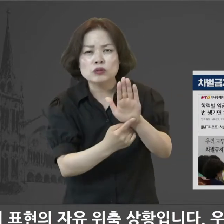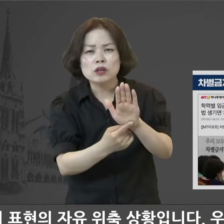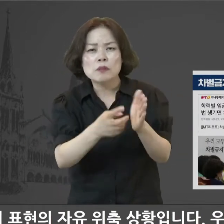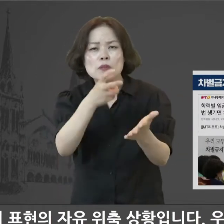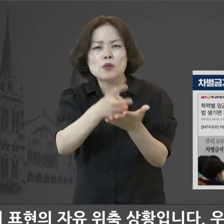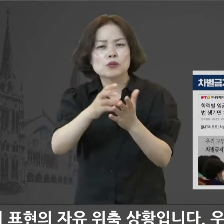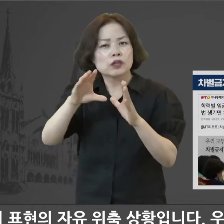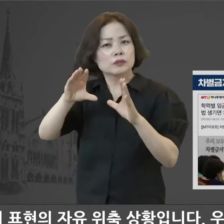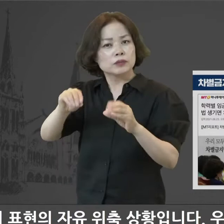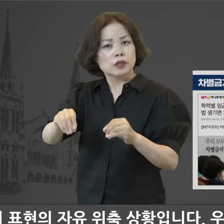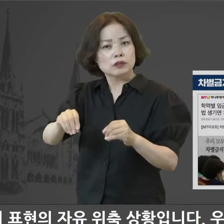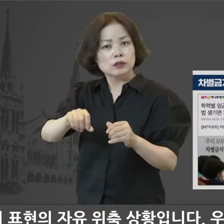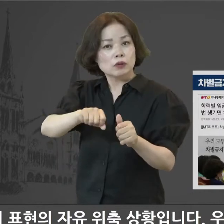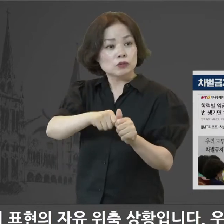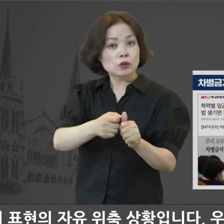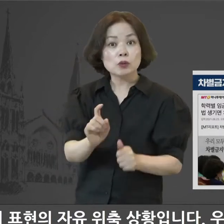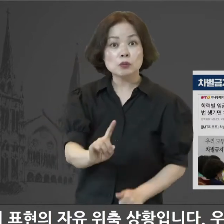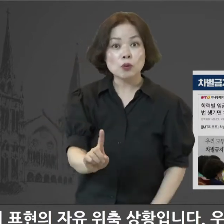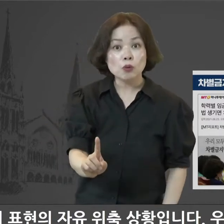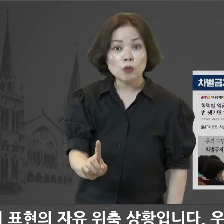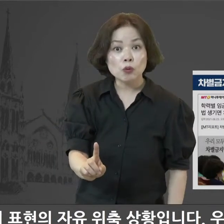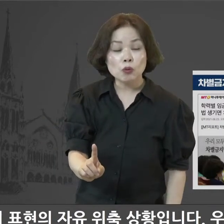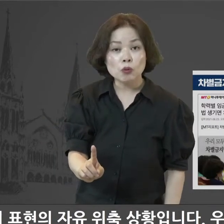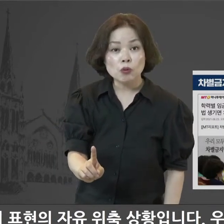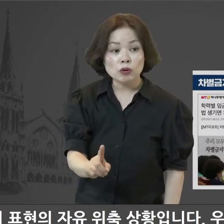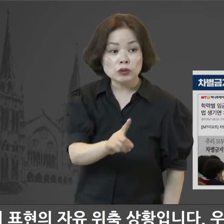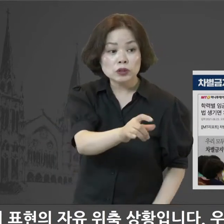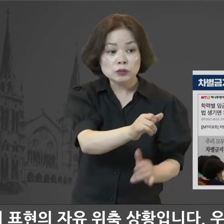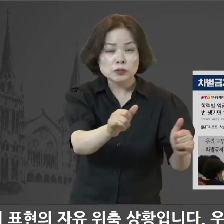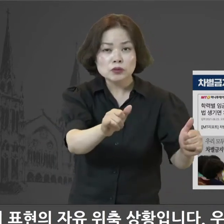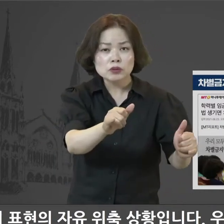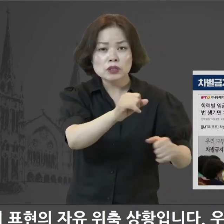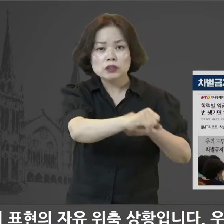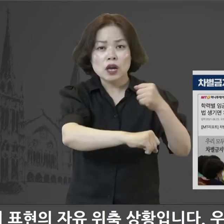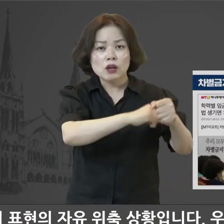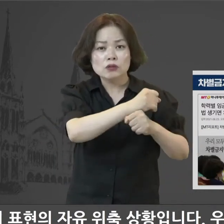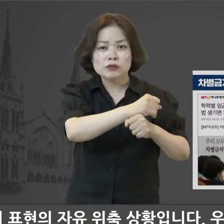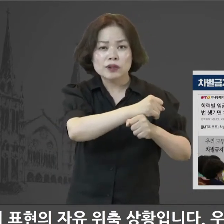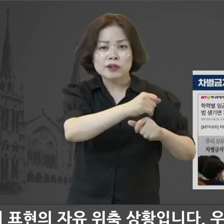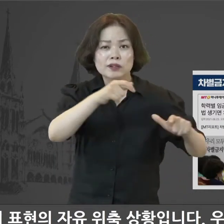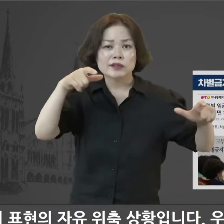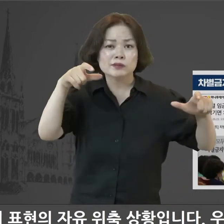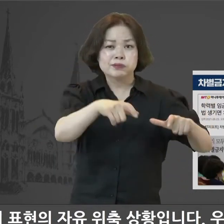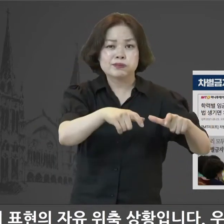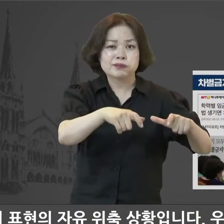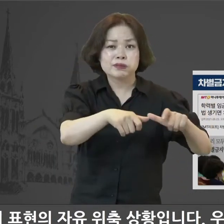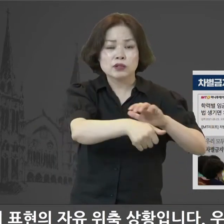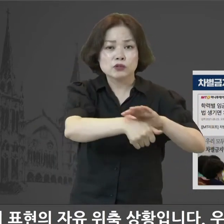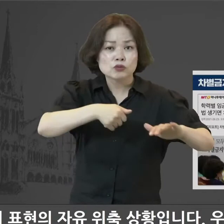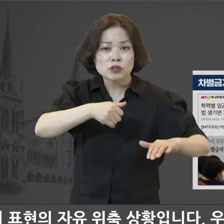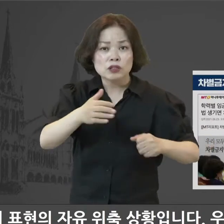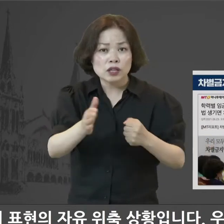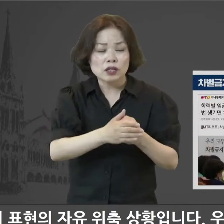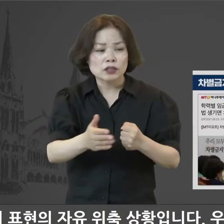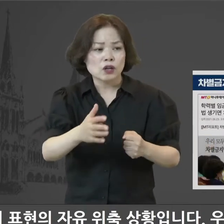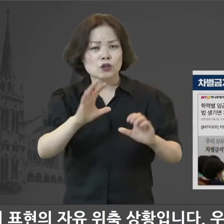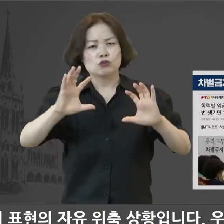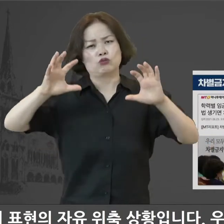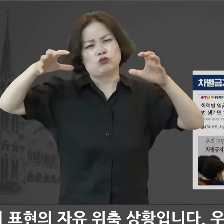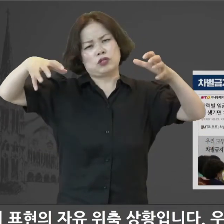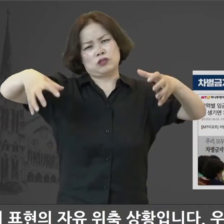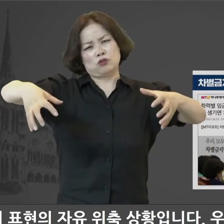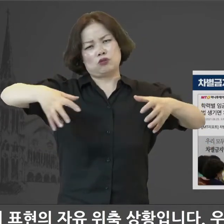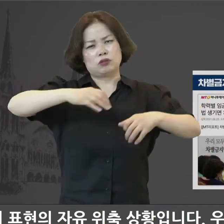법으로 금지해버리고 처벌해버리면 어떻게 됩니까? 그분들의 자유권이 위축되잖아요. 그러니까 우리가